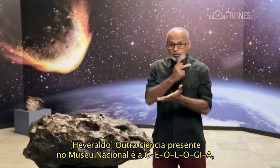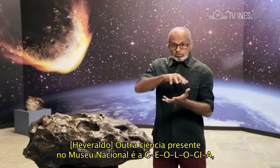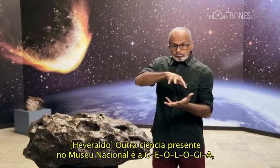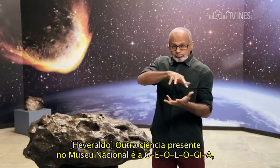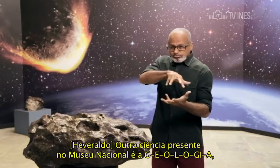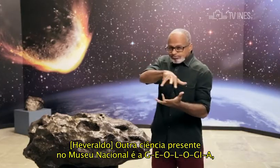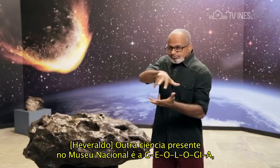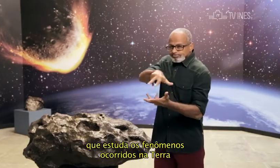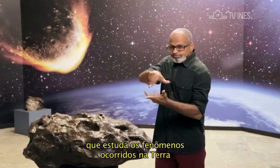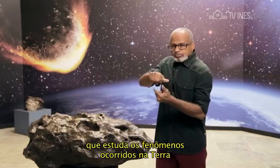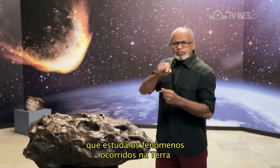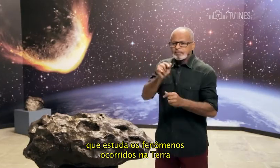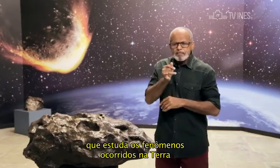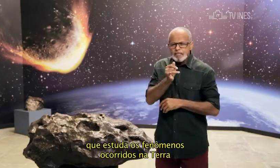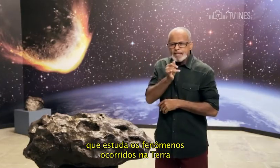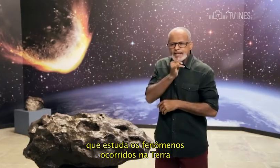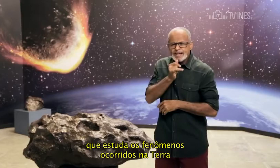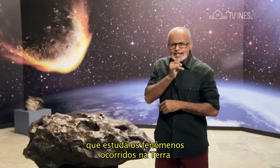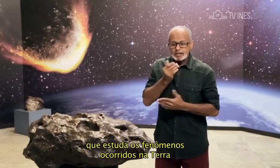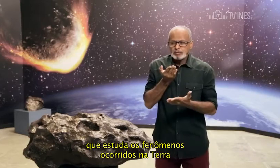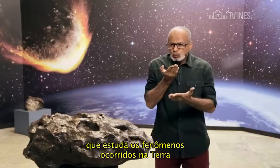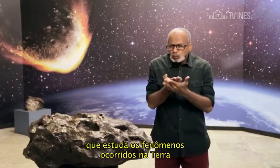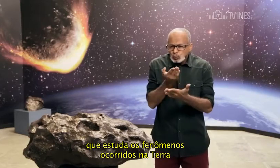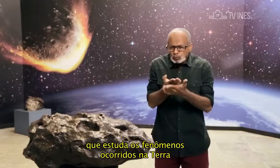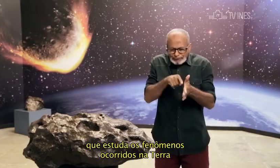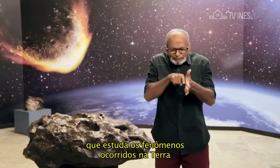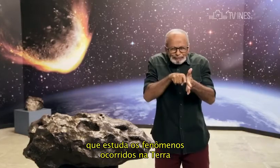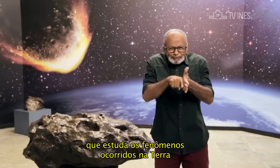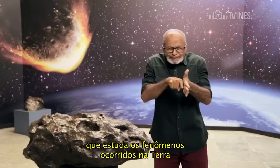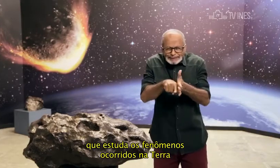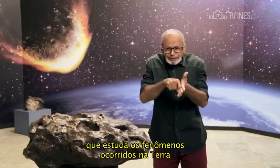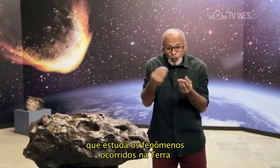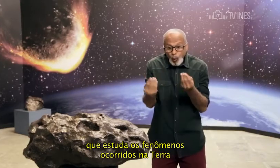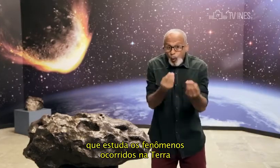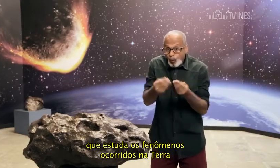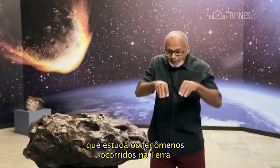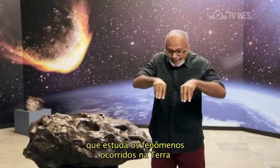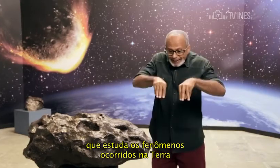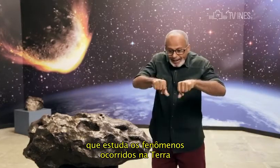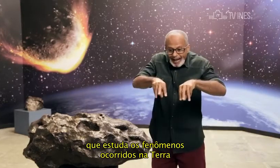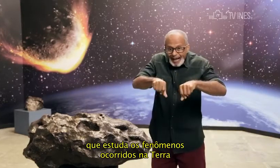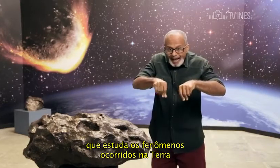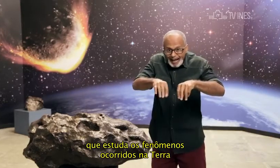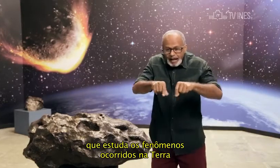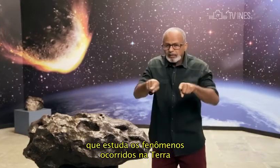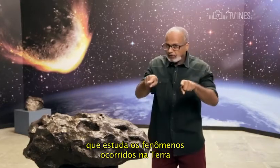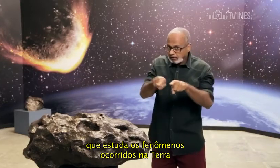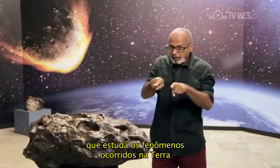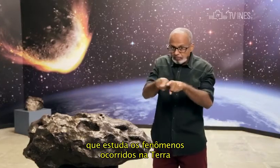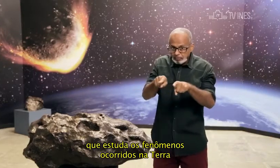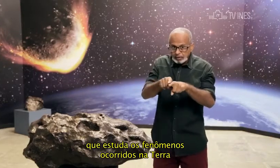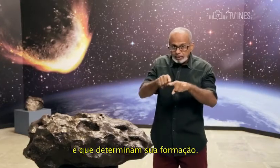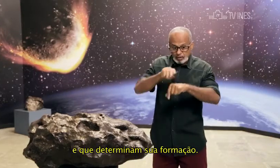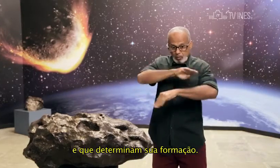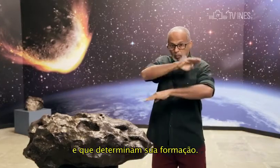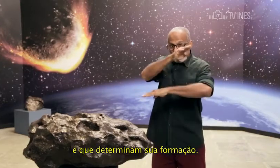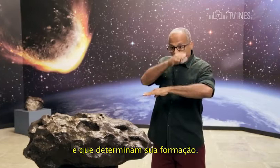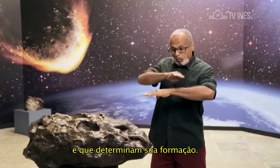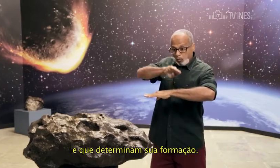Que estuda os fenômenos ocorridos na Terra e que determinam